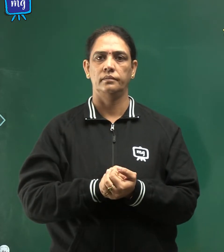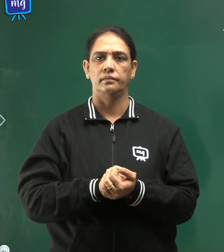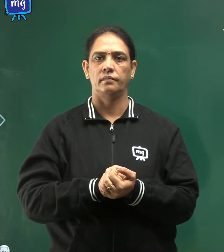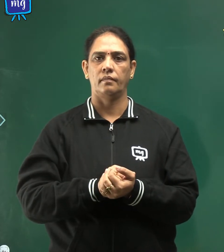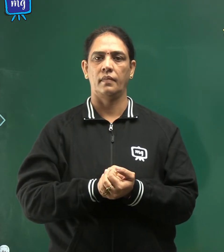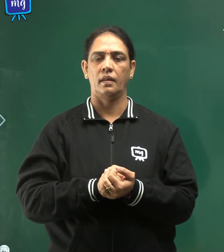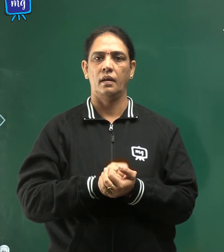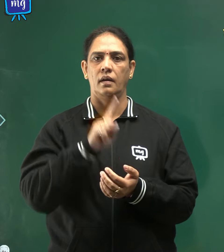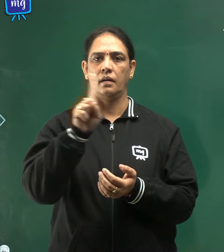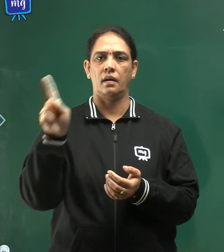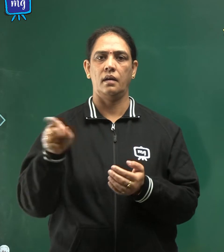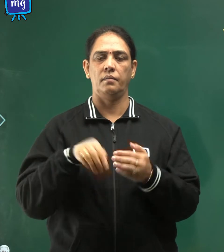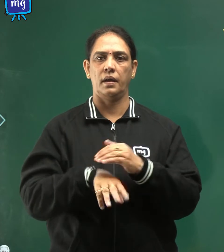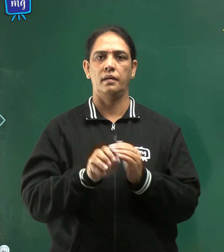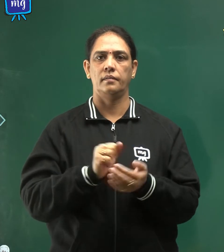11 में